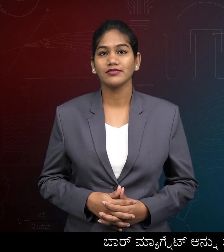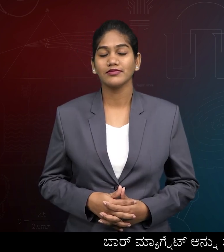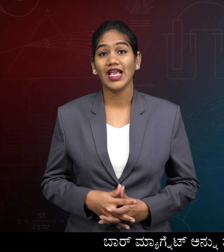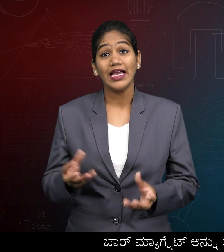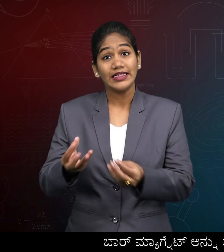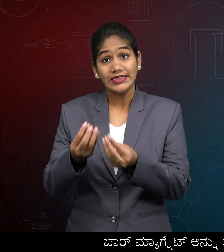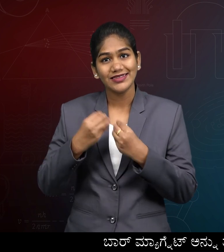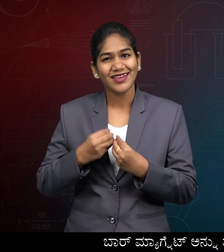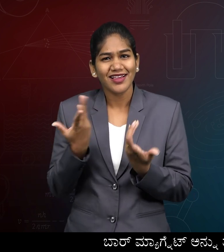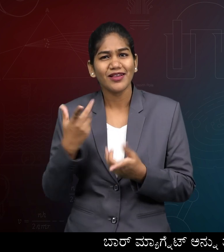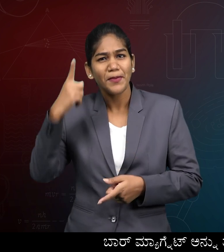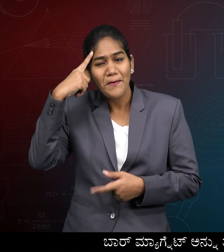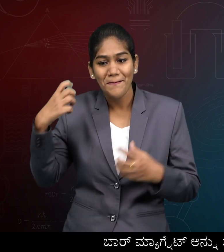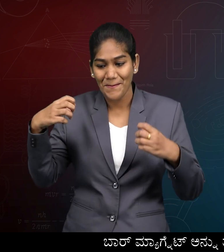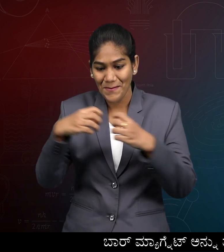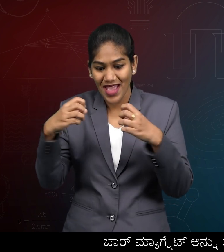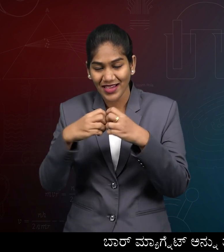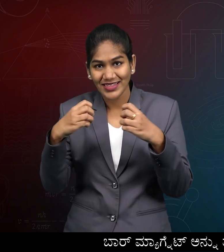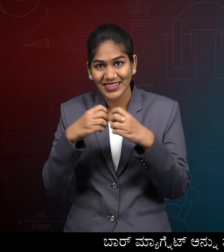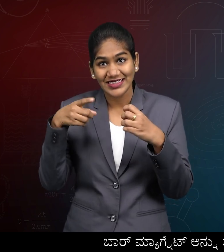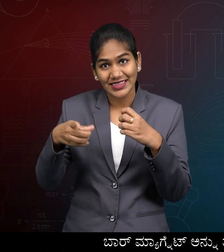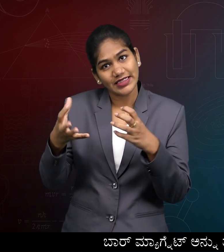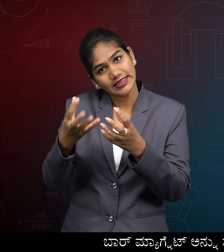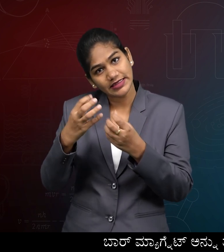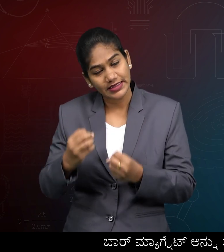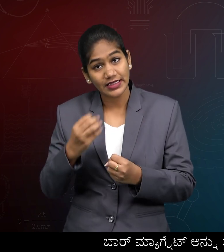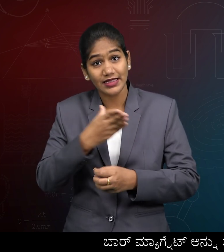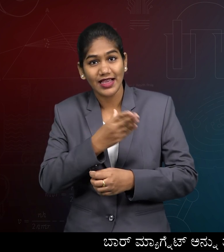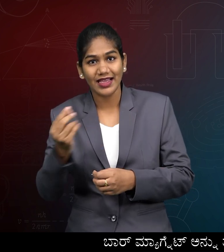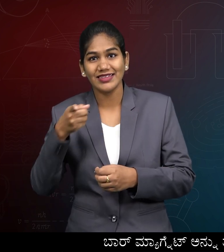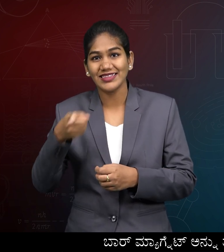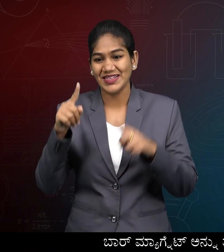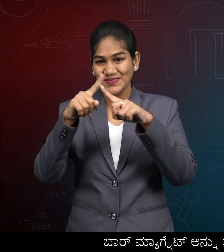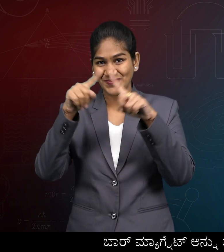ಬಾರ್ ಮ್ಯಾಗ್ನೆಟ್ ಅನ್ನು ತೆಗೆದುಕೊಂಡು ಟಿವಿ ಪರದೆಯ ಬಳಿ ತನ್ನಿ.